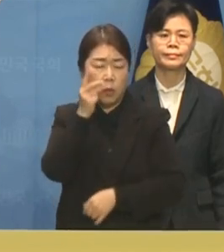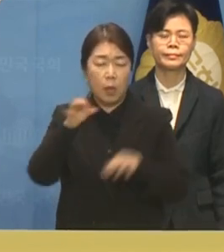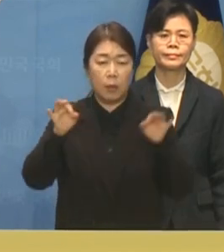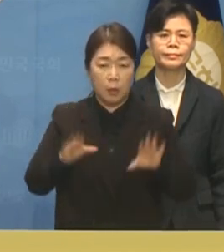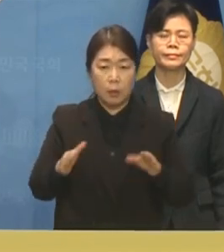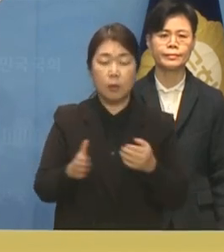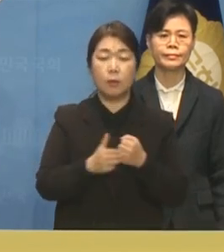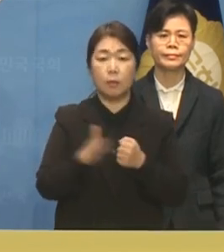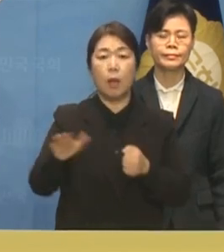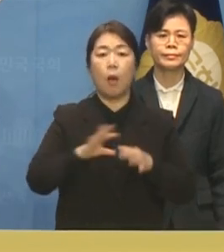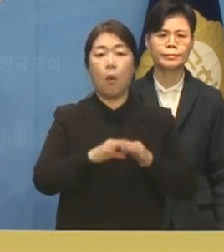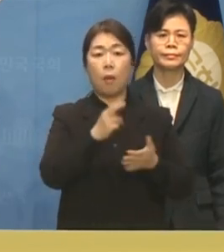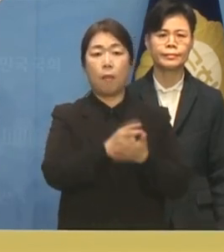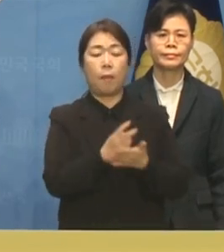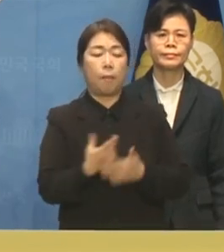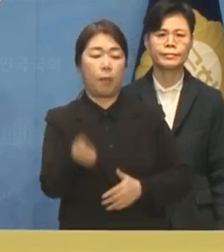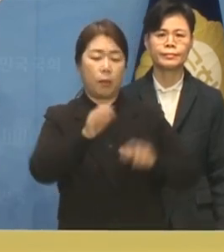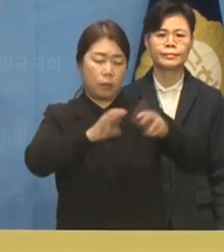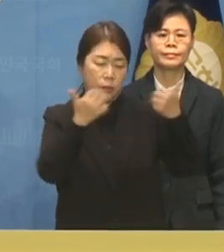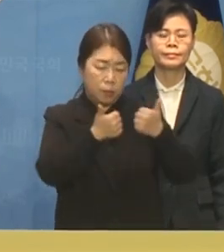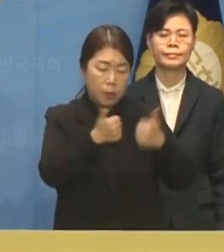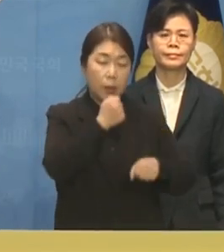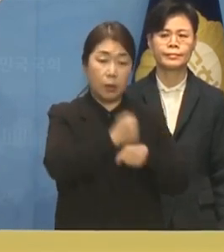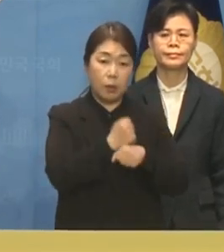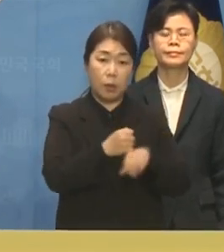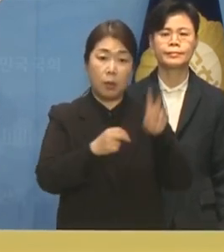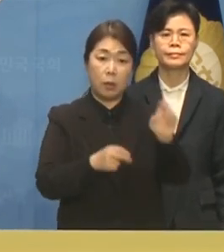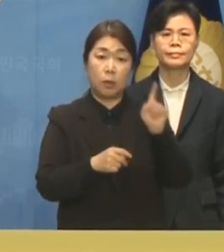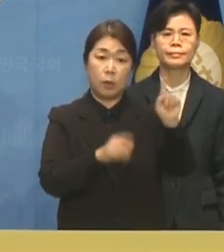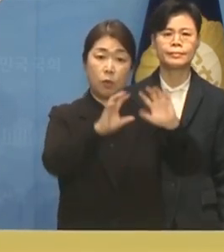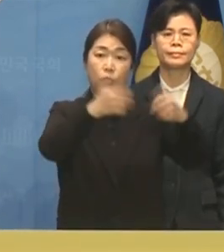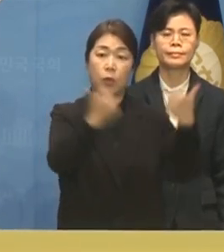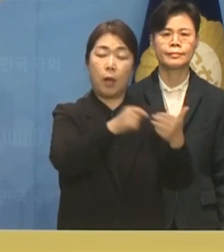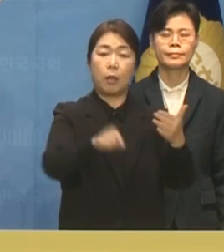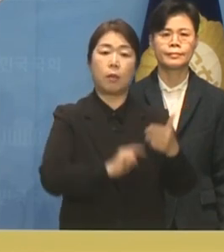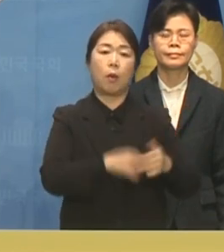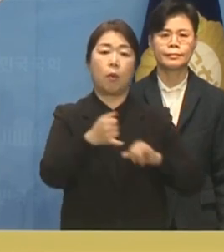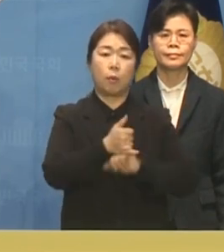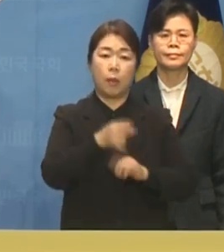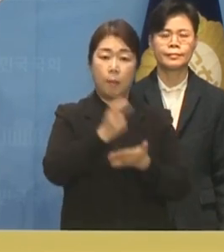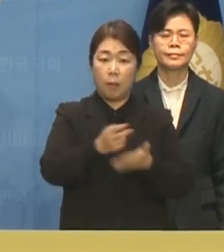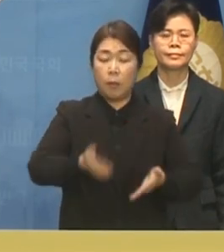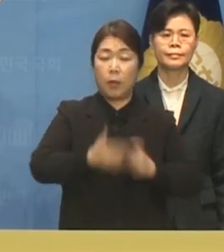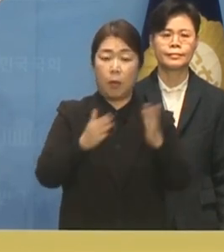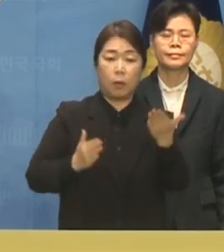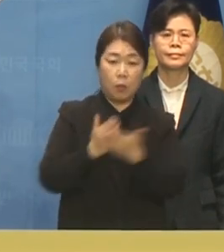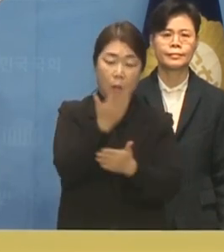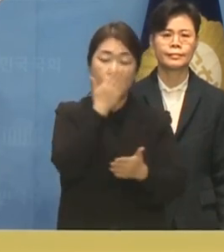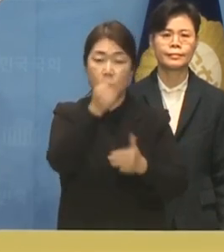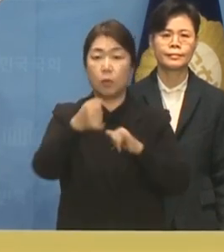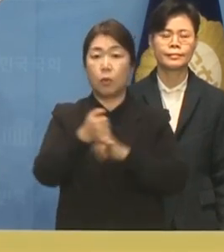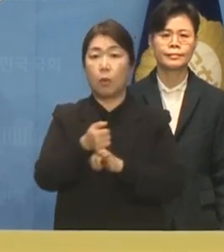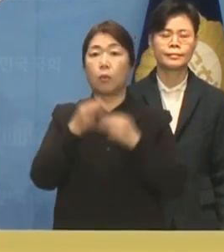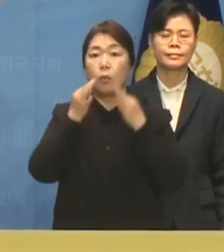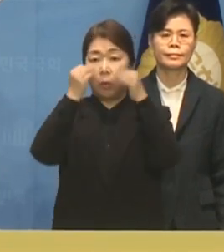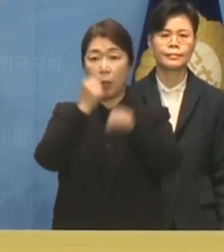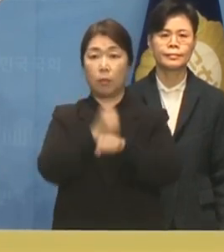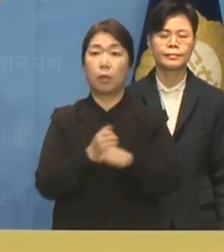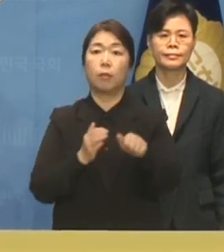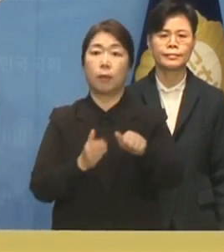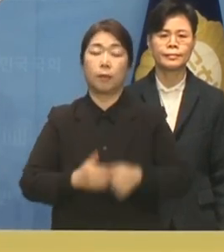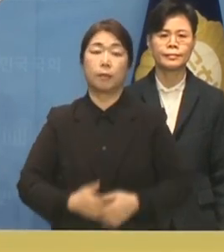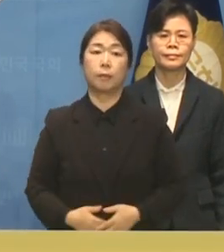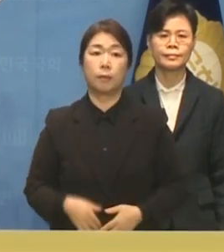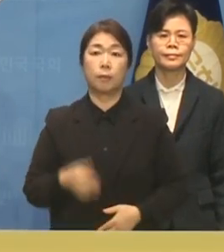신속한 심사를 통해 21대 국회에서 반드시 입법이 될 수 있도록 노력해야 합니다. 저